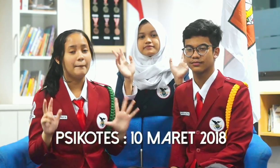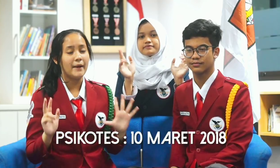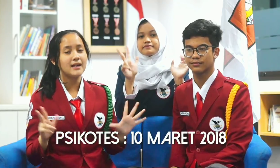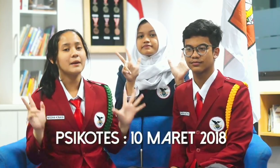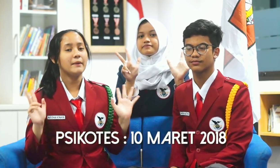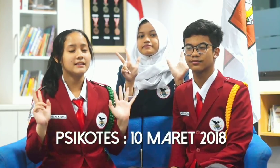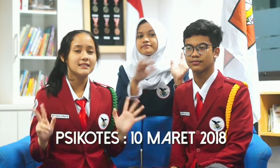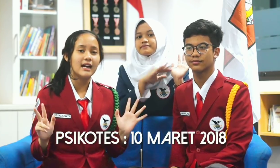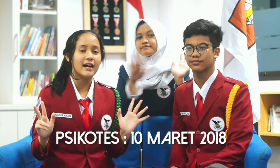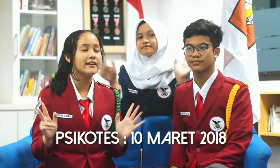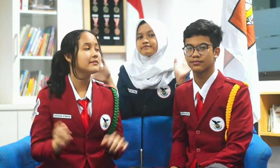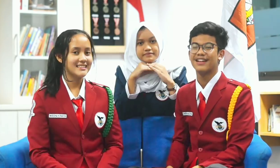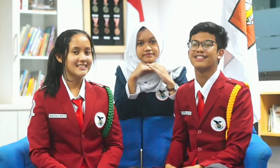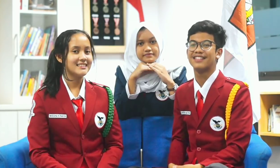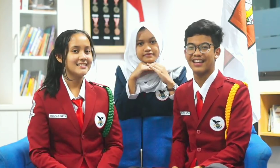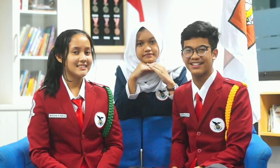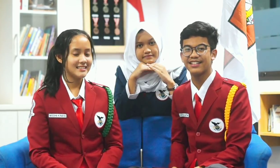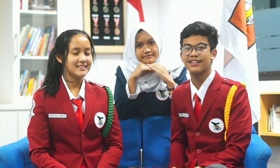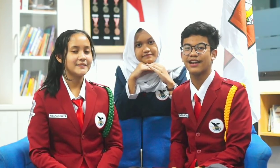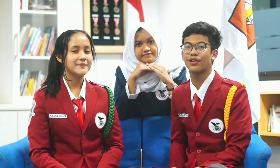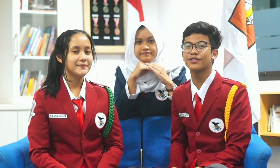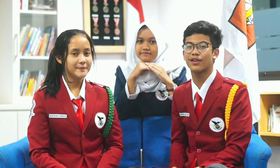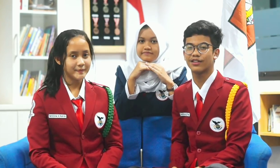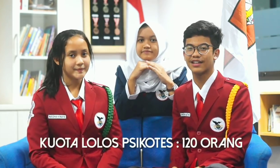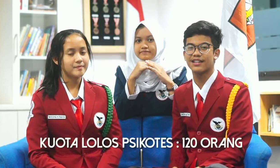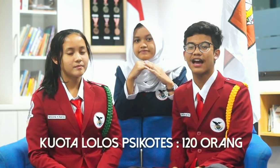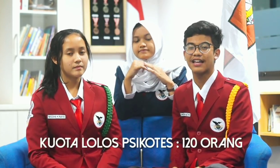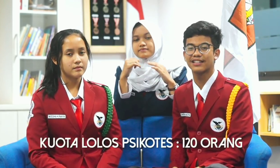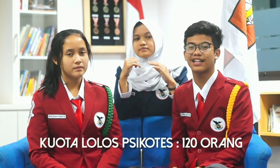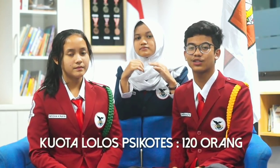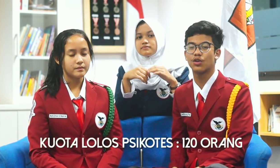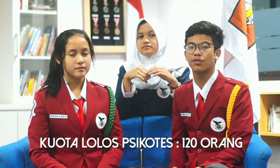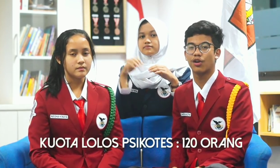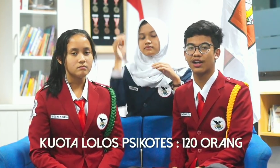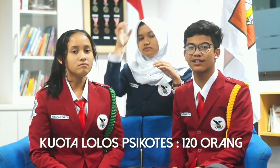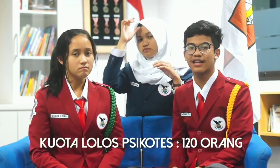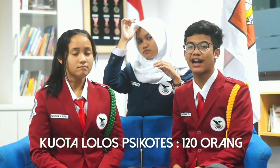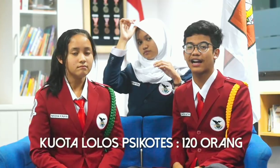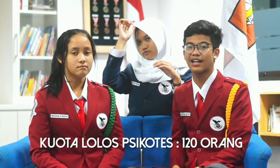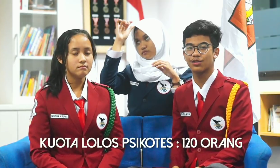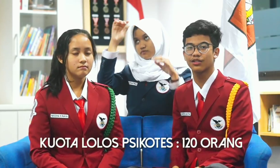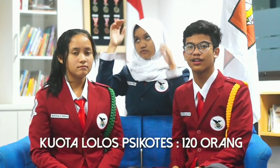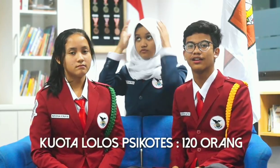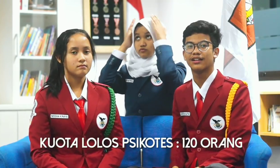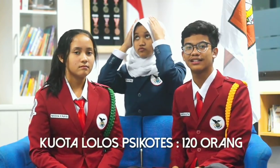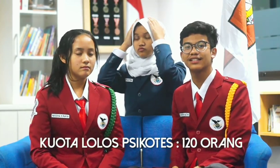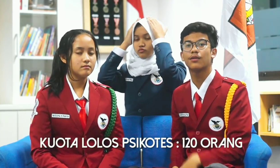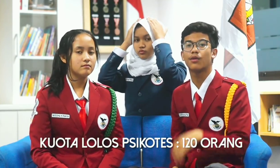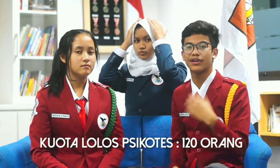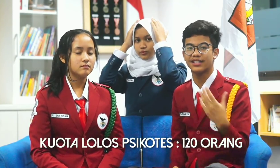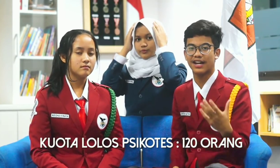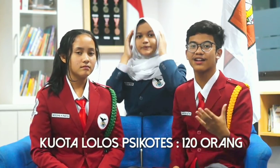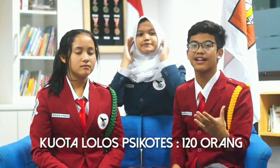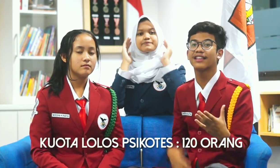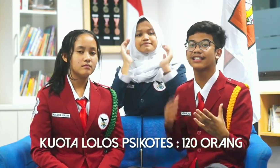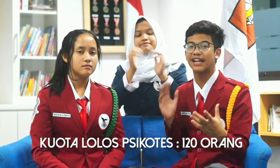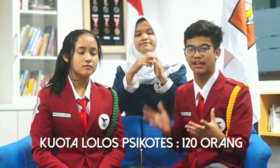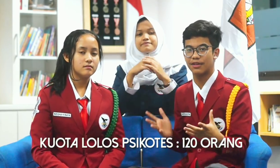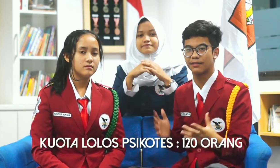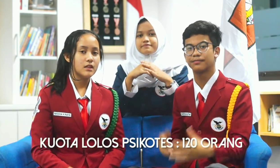8 sampai selesai. Jadi, yang lolos psikotes hanya 120 orang yang akan lanjut ke wawancara dan tes akademik. Oh